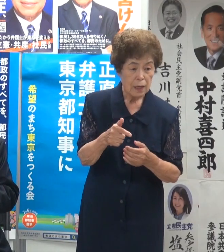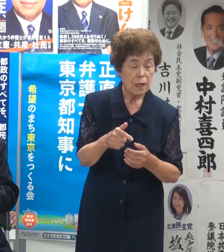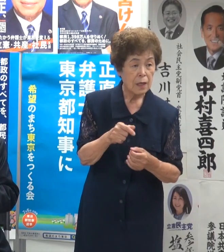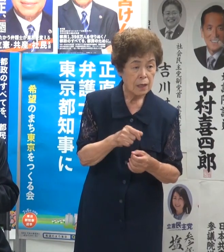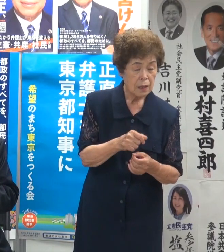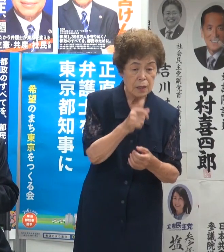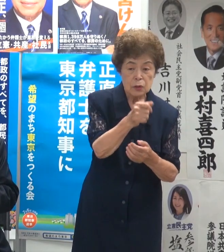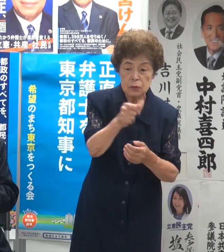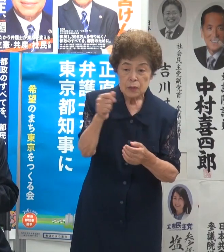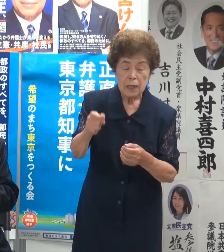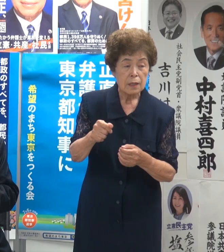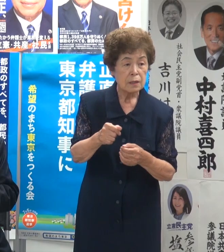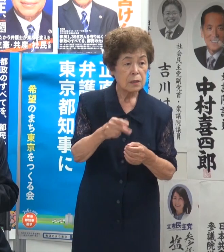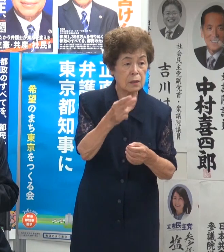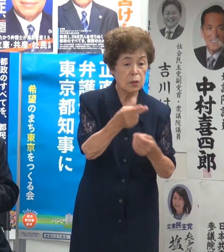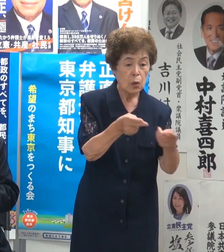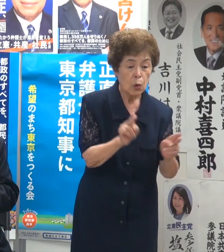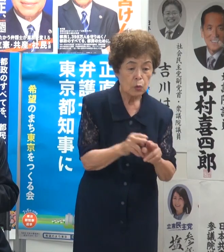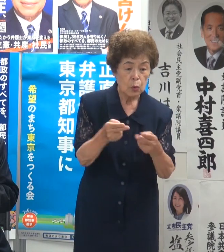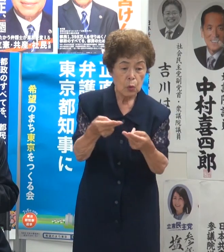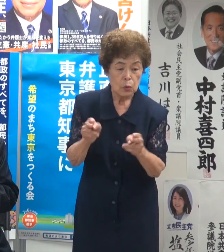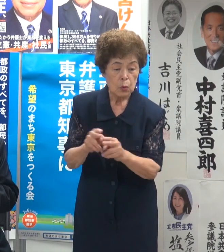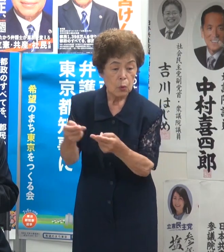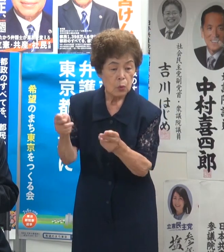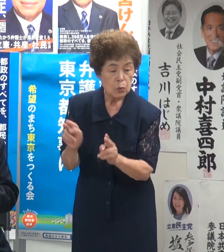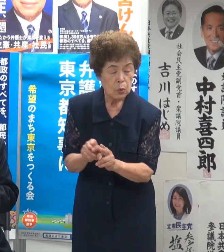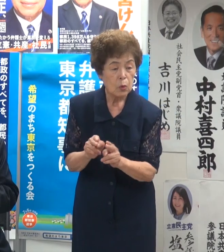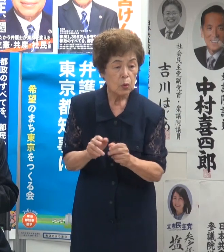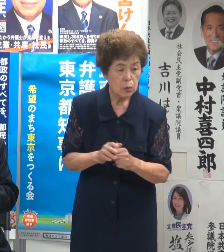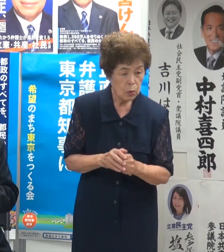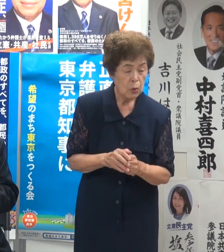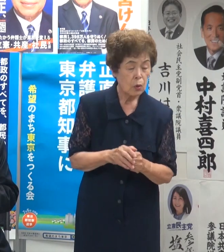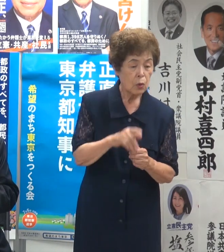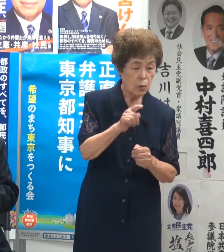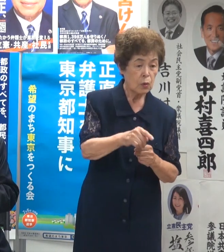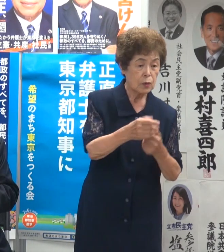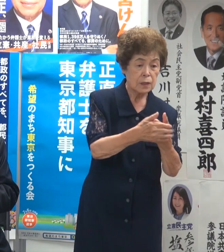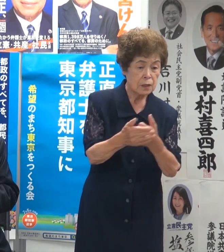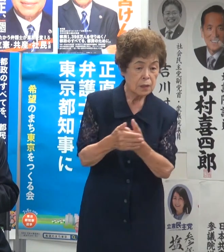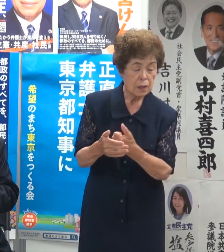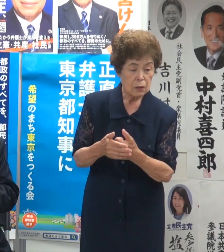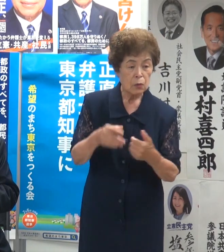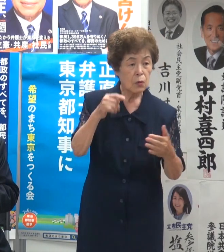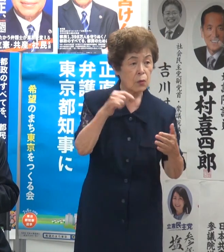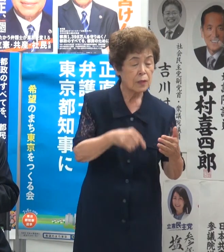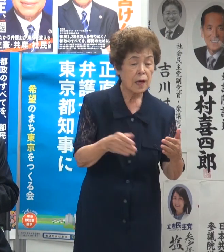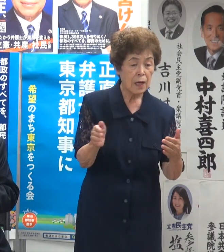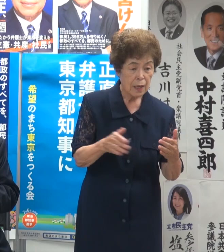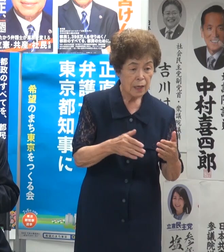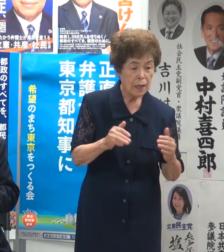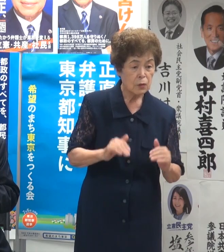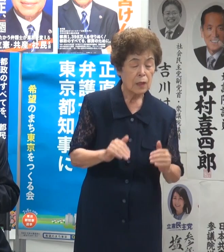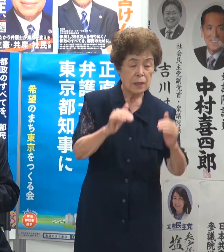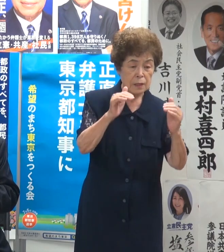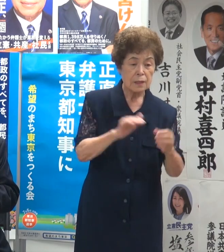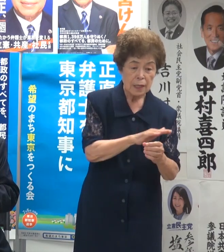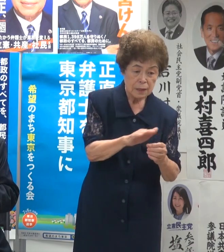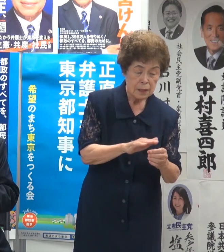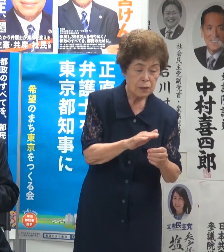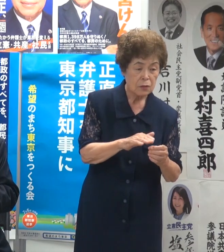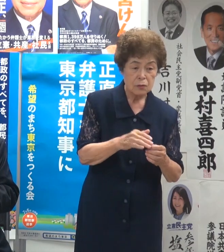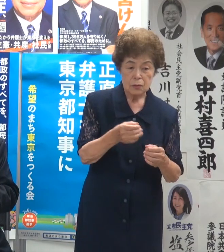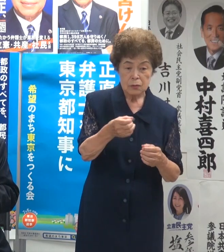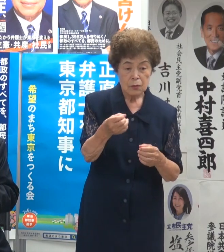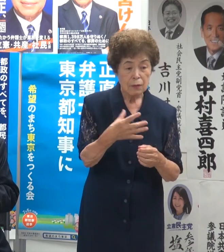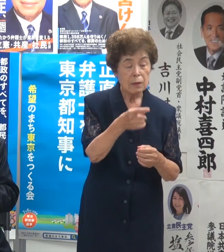政党のトップではなくて、その実際支持者の層の活動ぶりっていうところから育っていくことの大切さを強調されていたように感じるんですけれども、